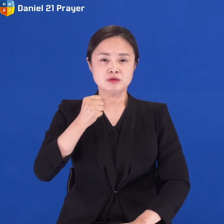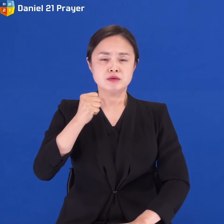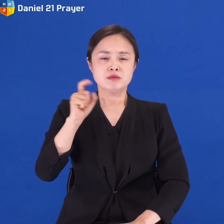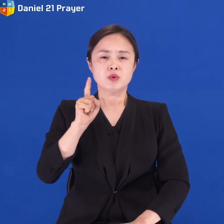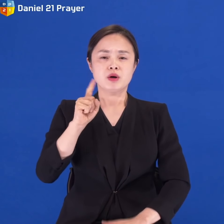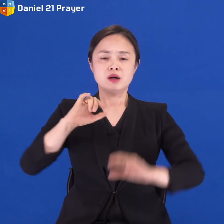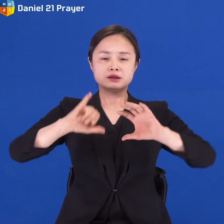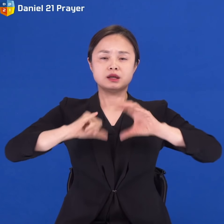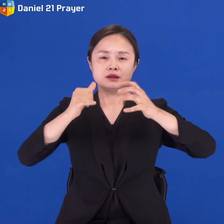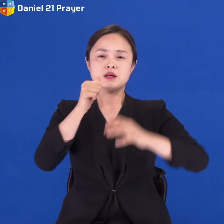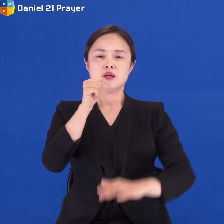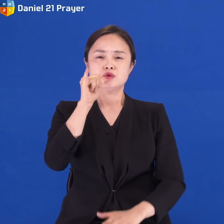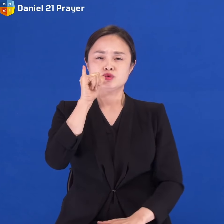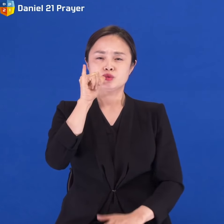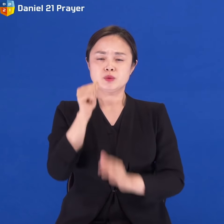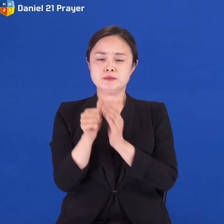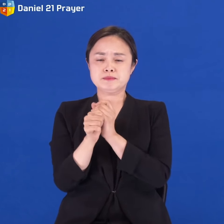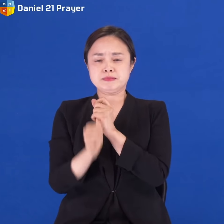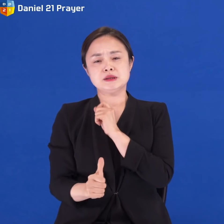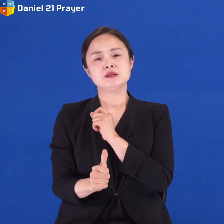헤맸습니다.